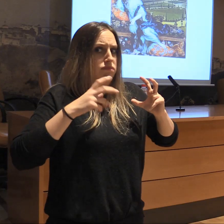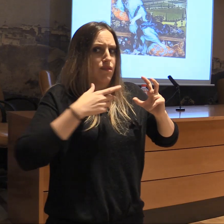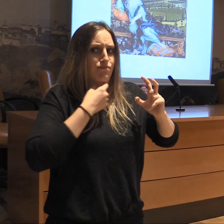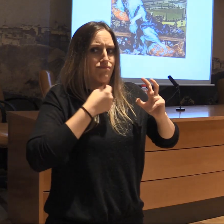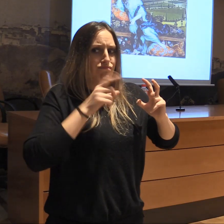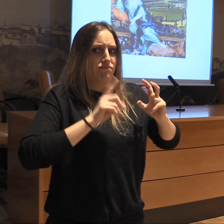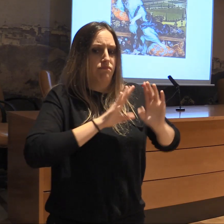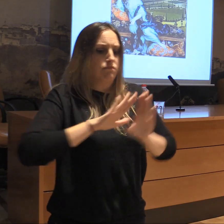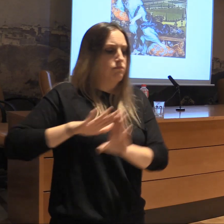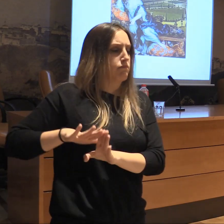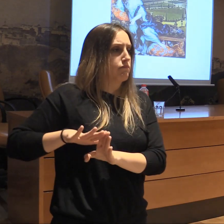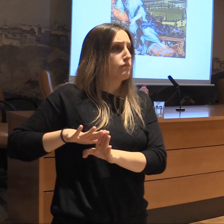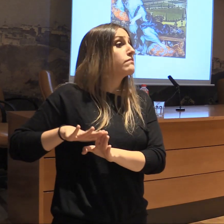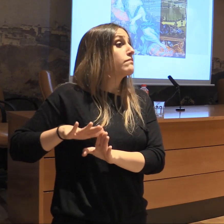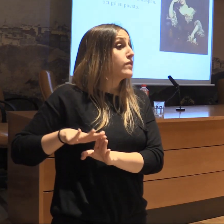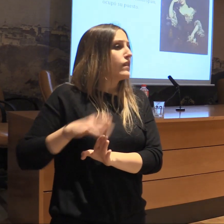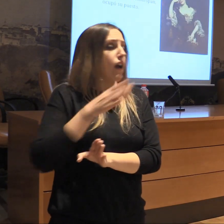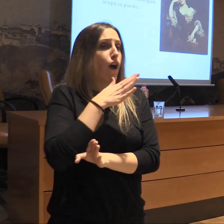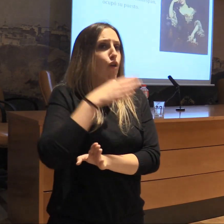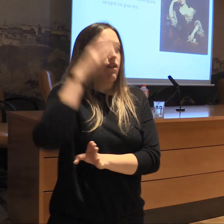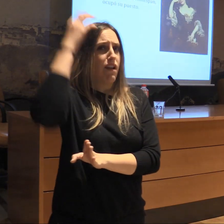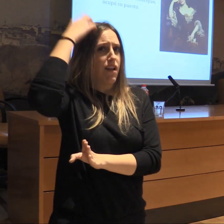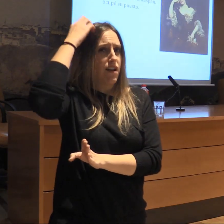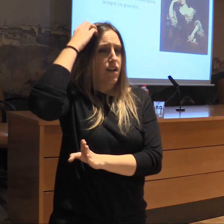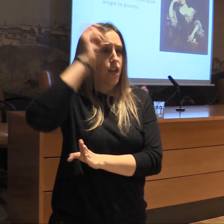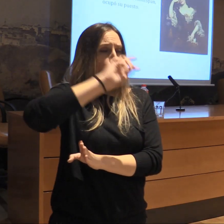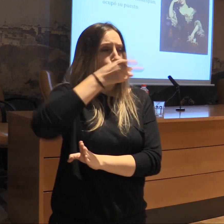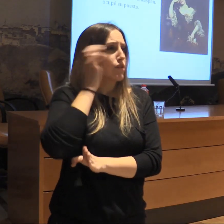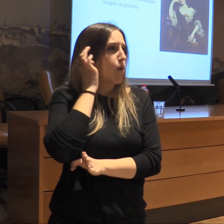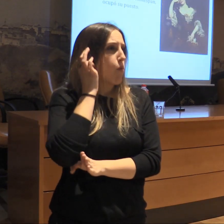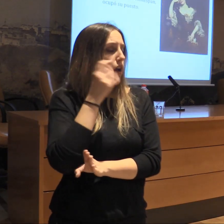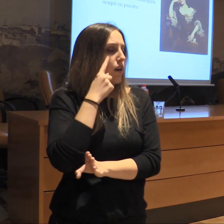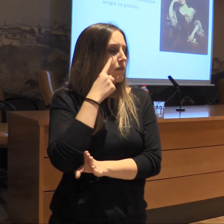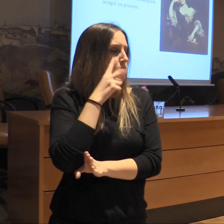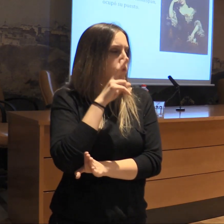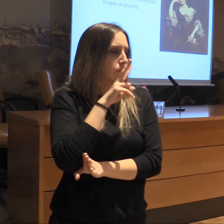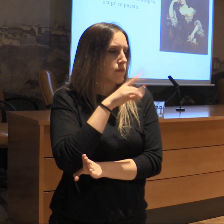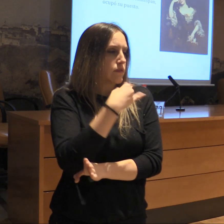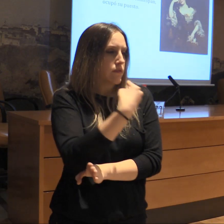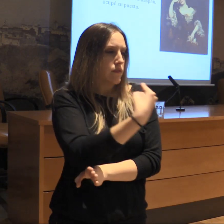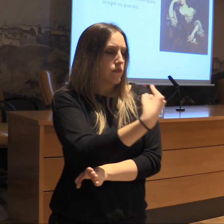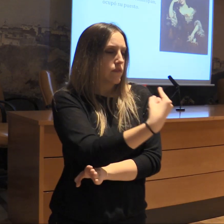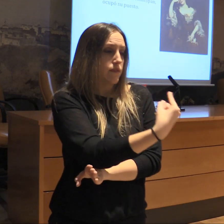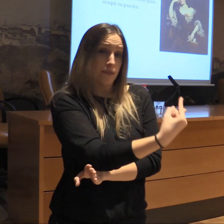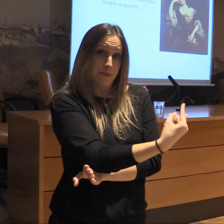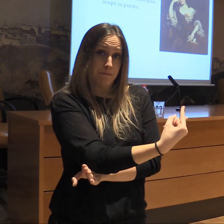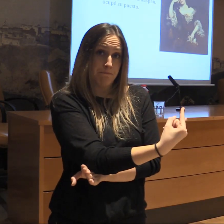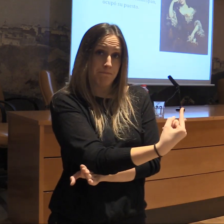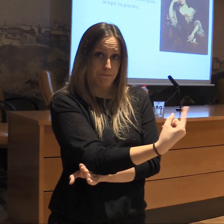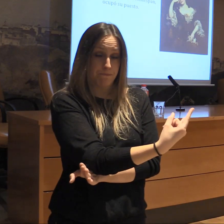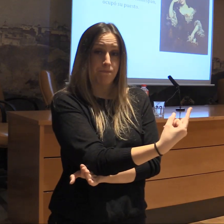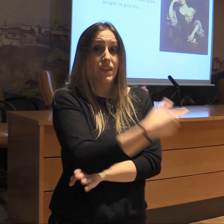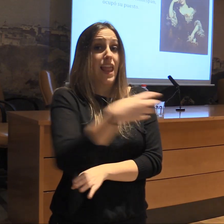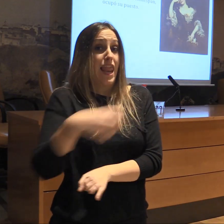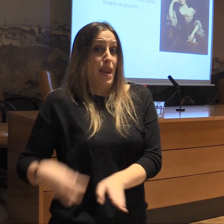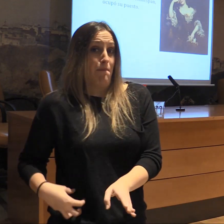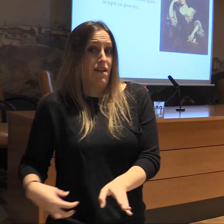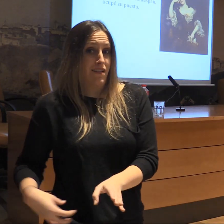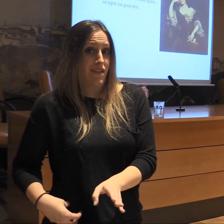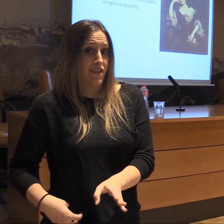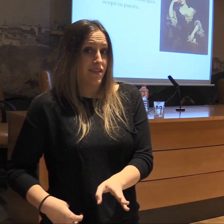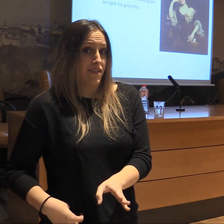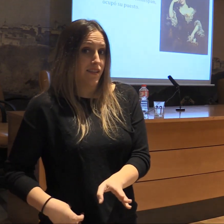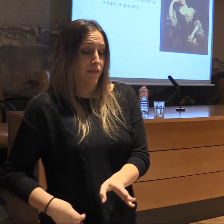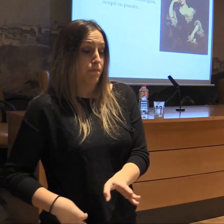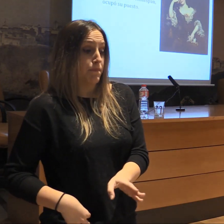mujer que era justamente la que la marquesa de Montespan había buscado para que